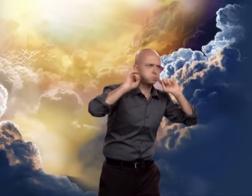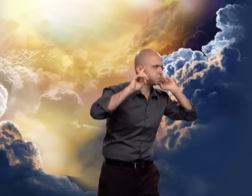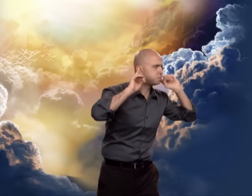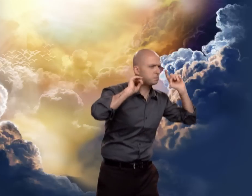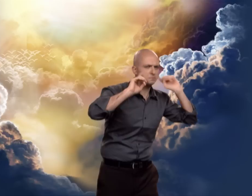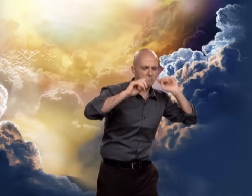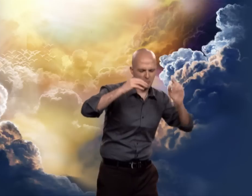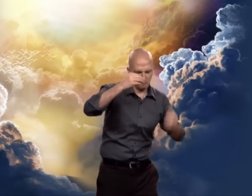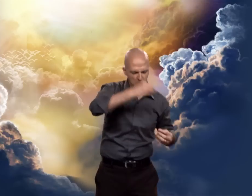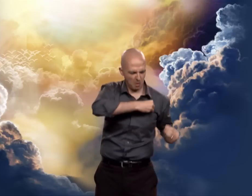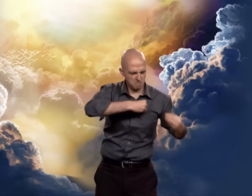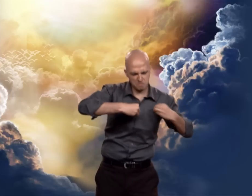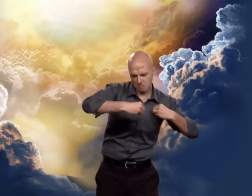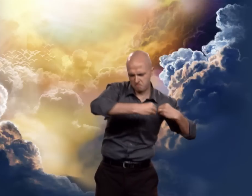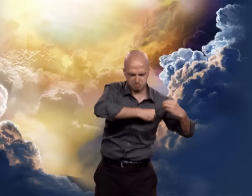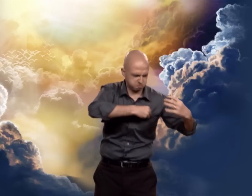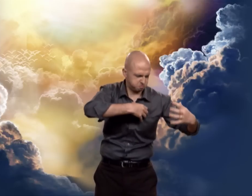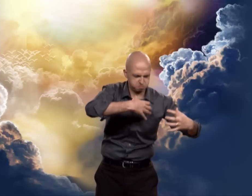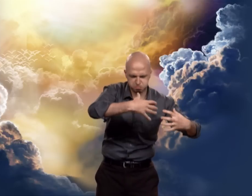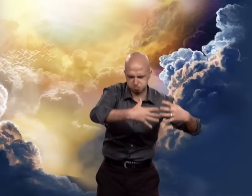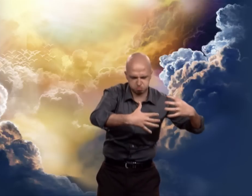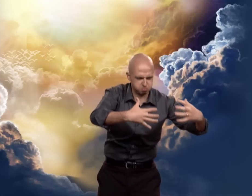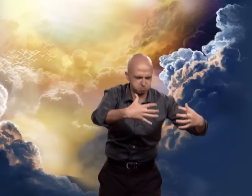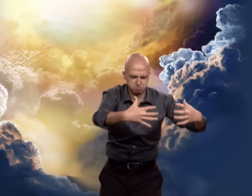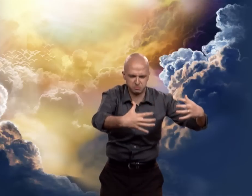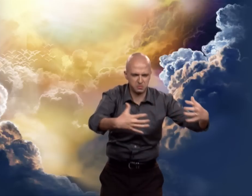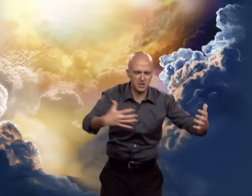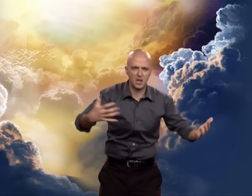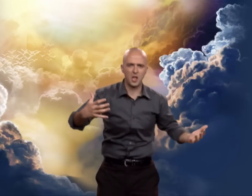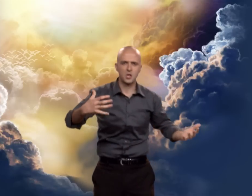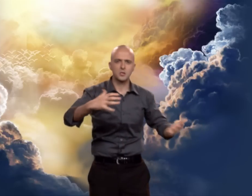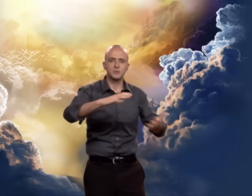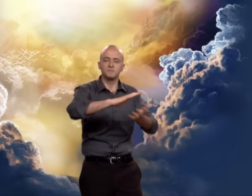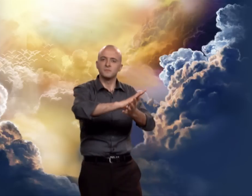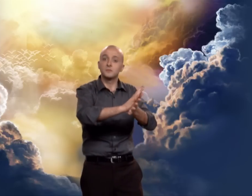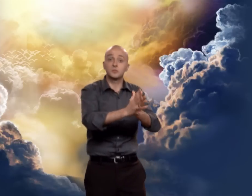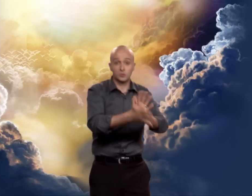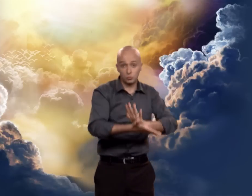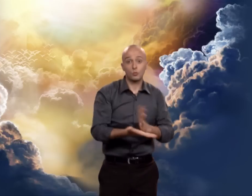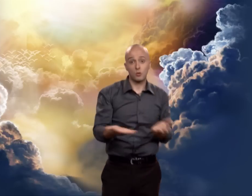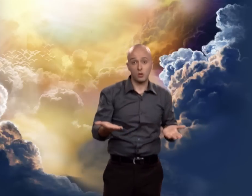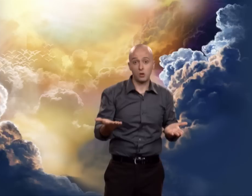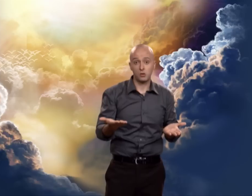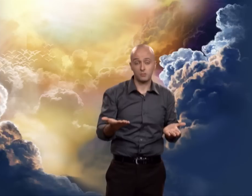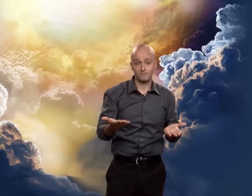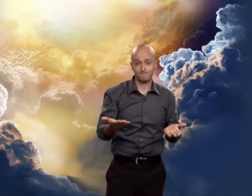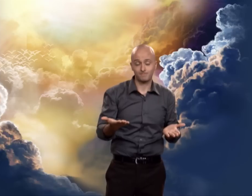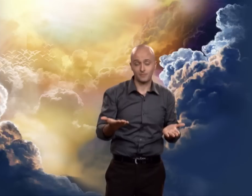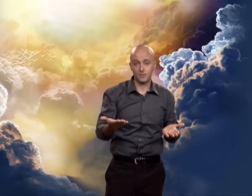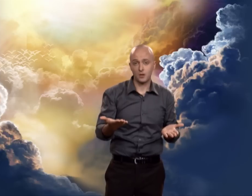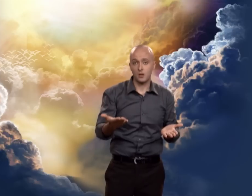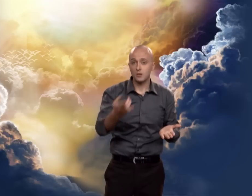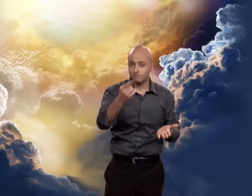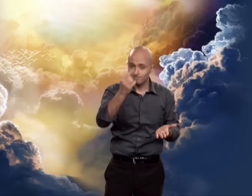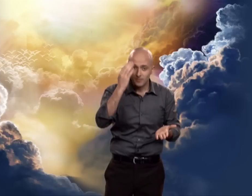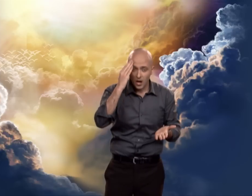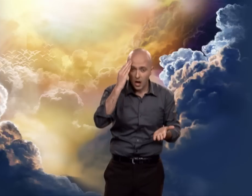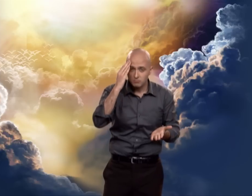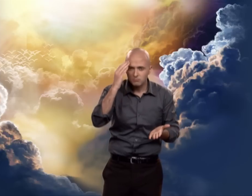porém, o que é corruptível se revestir de incorruptibilidade e o que é mortal de imortalidade, então se cumprirá a palavra